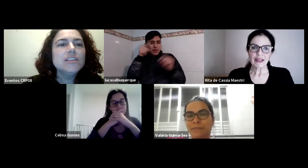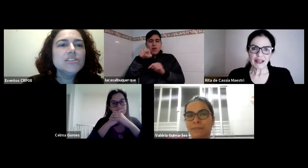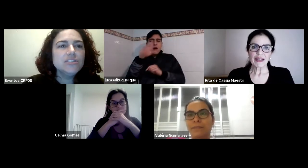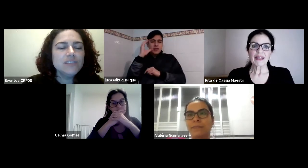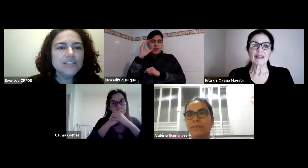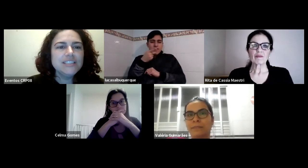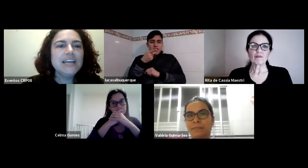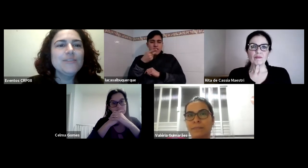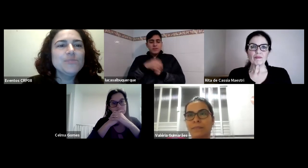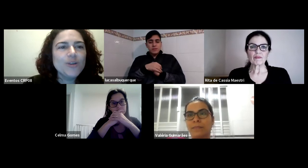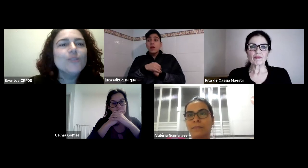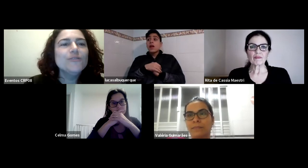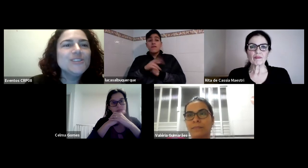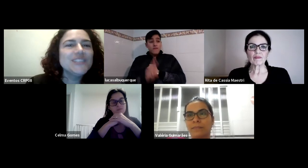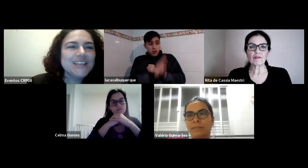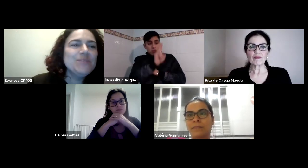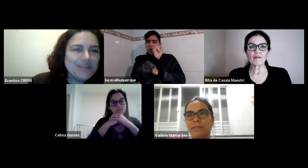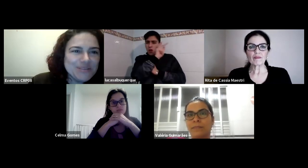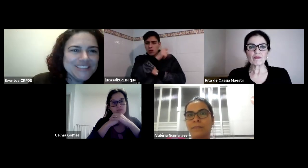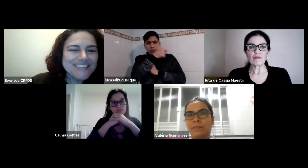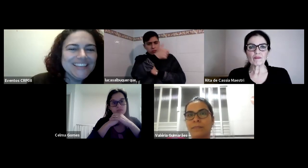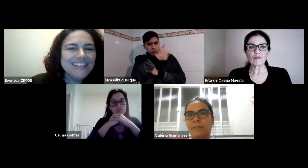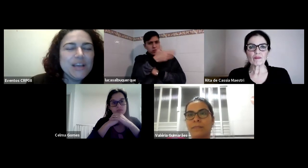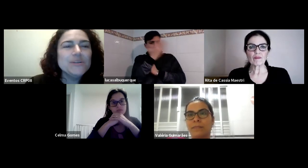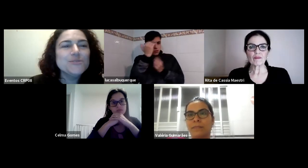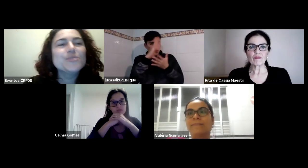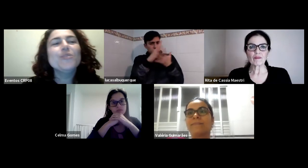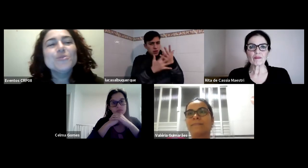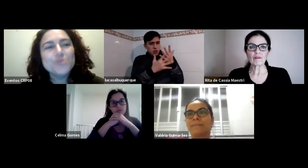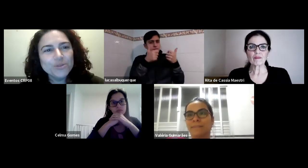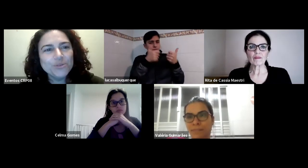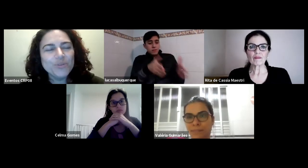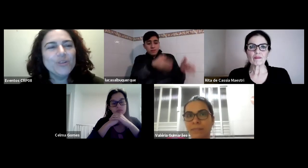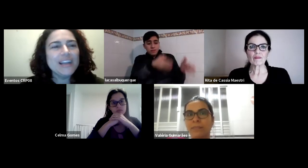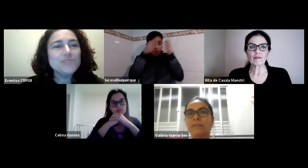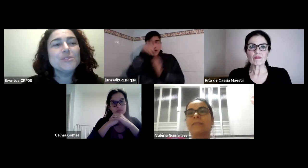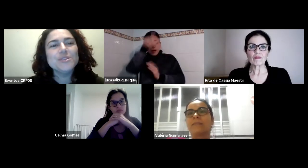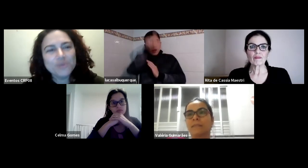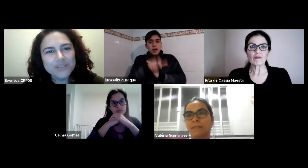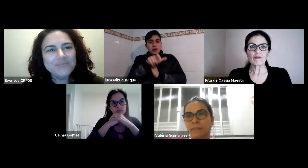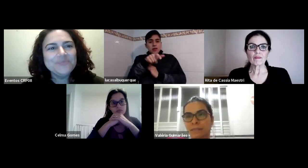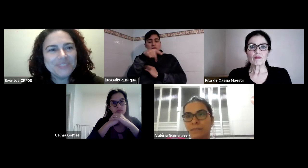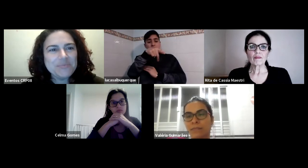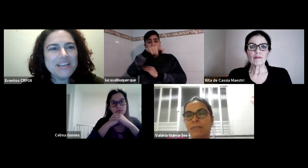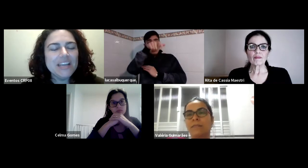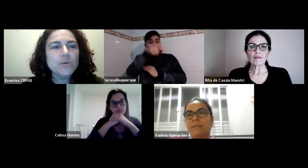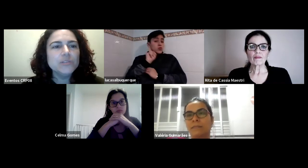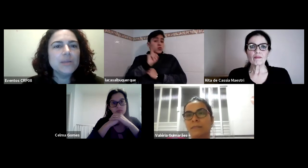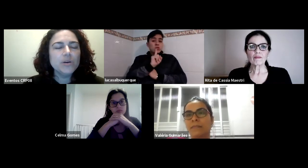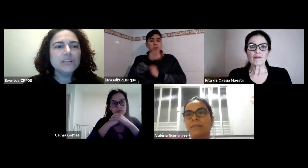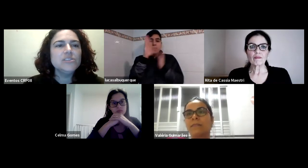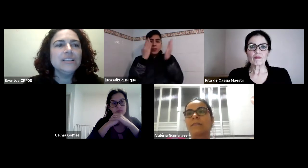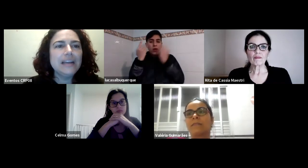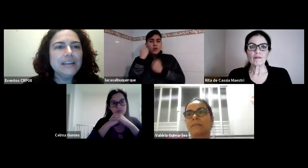não só da gente valorizar, né, o psicólogo ouvinte que sabe Libras, né, mas o psicólogo surdo, no lugar de pessoa surda também, né, o quanto